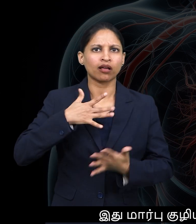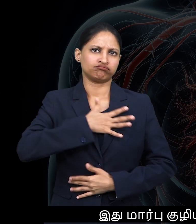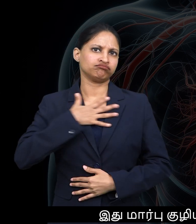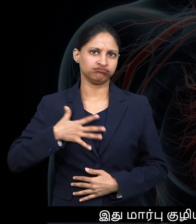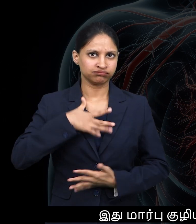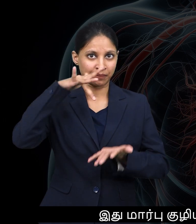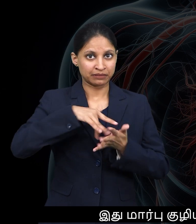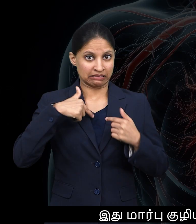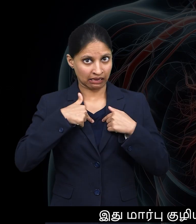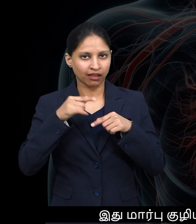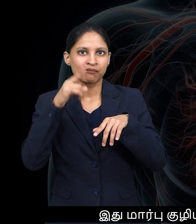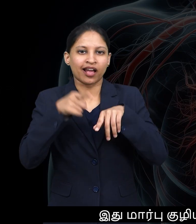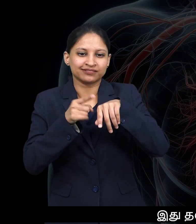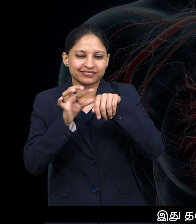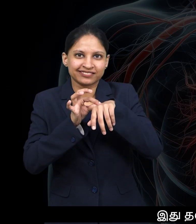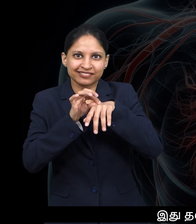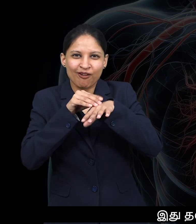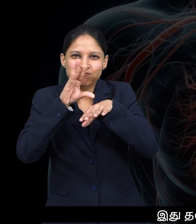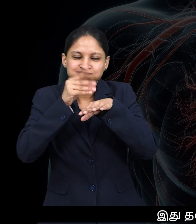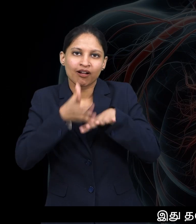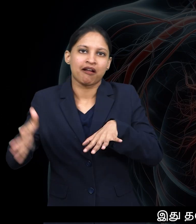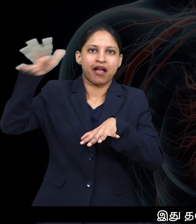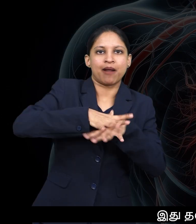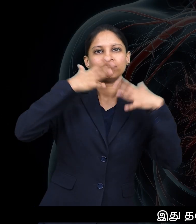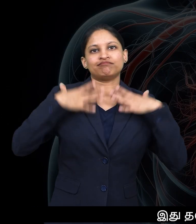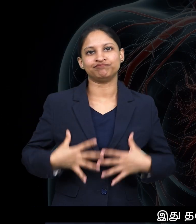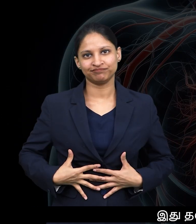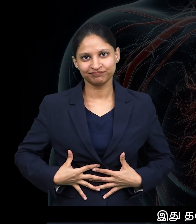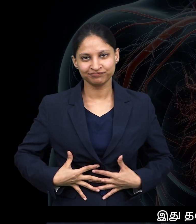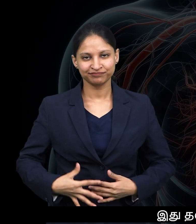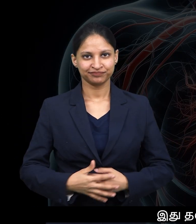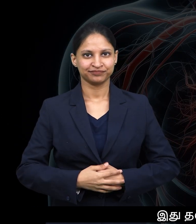குழியால் பாதுகாக்கப்படுகிறது. இது தசைகளால் ஆனது.